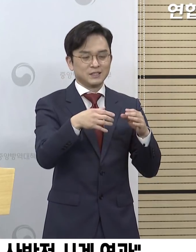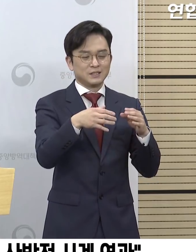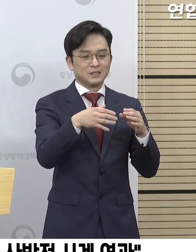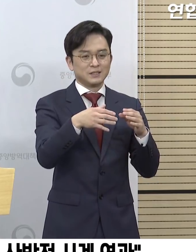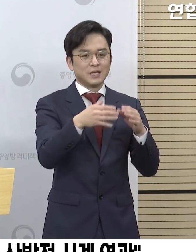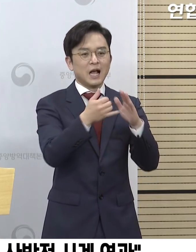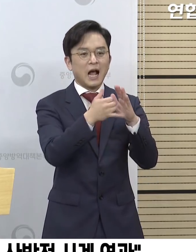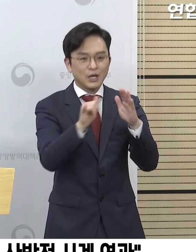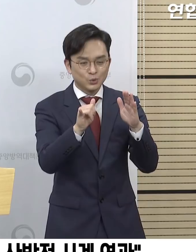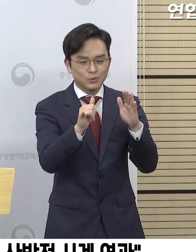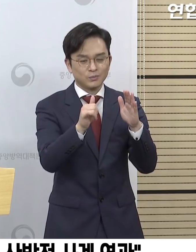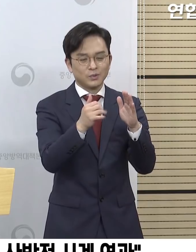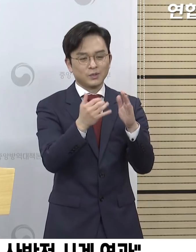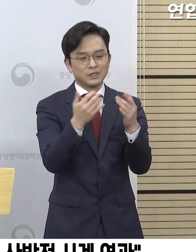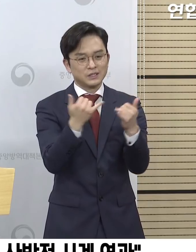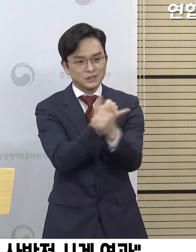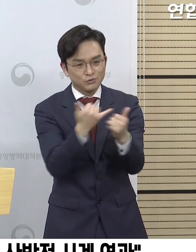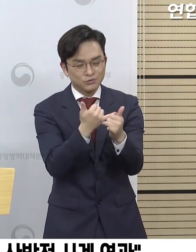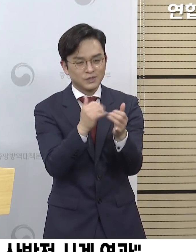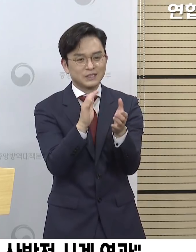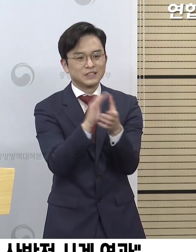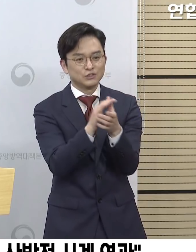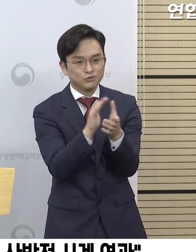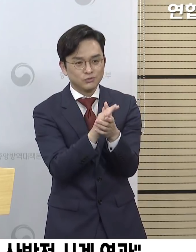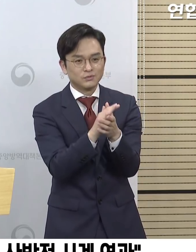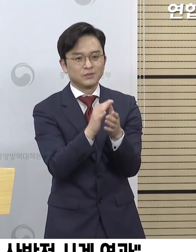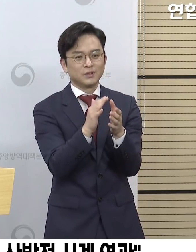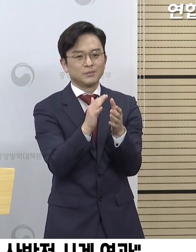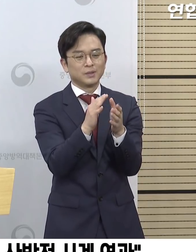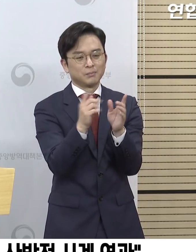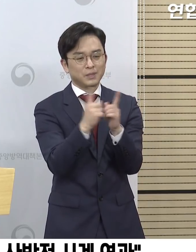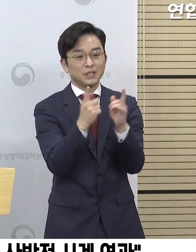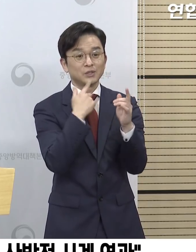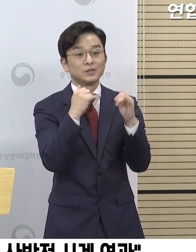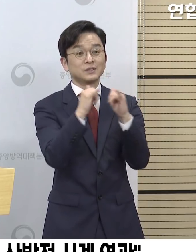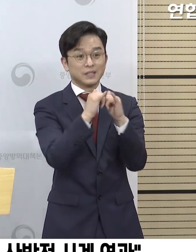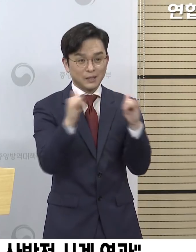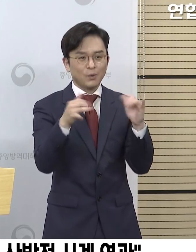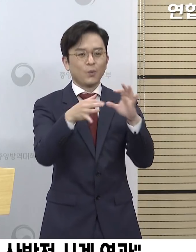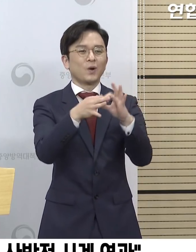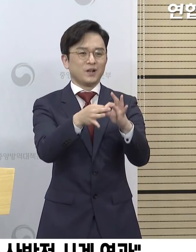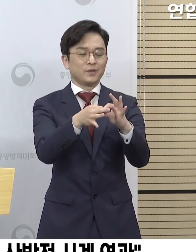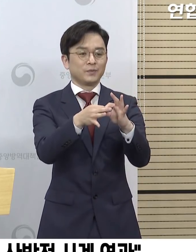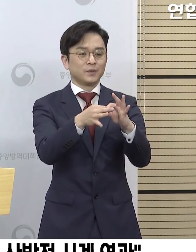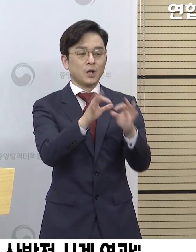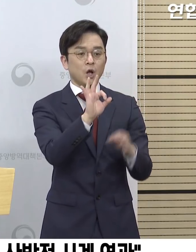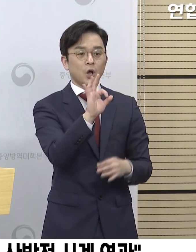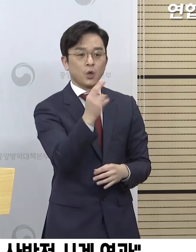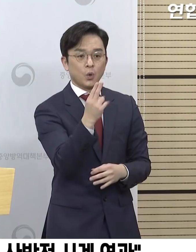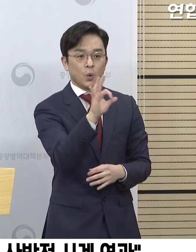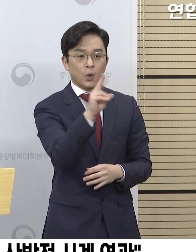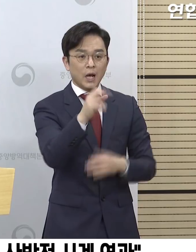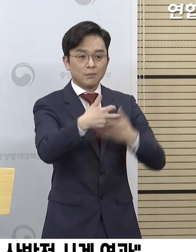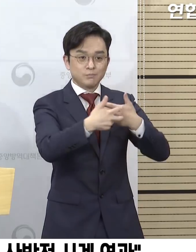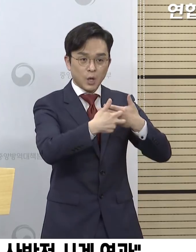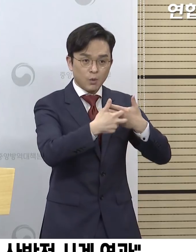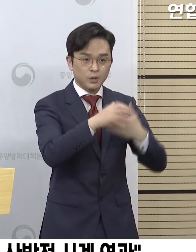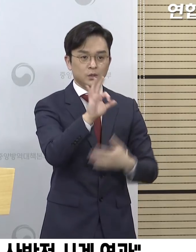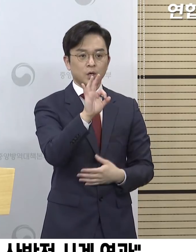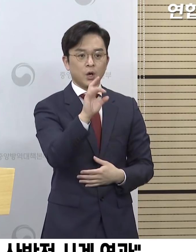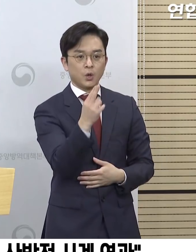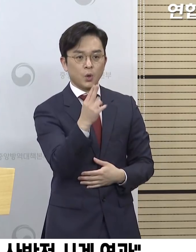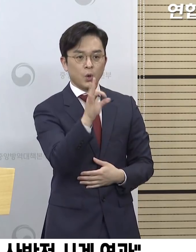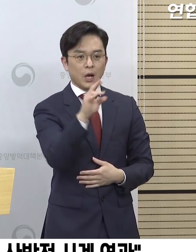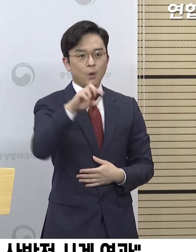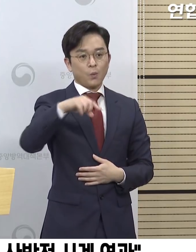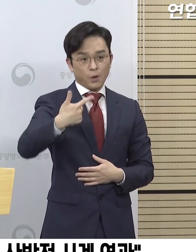조사가 진행 중이어서 확진자 접촉자의 양성자가 상당히 많았고 요양병원, 요양원과 관련된 환자